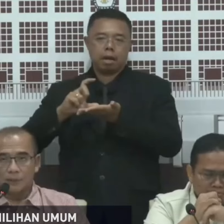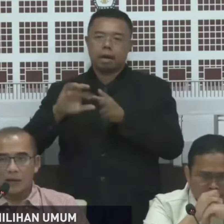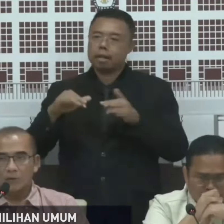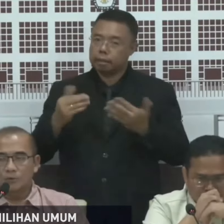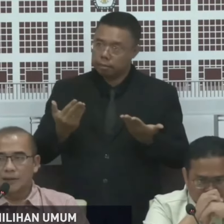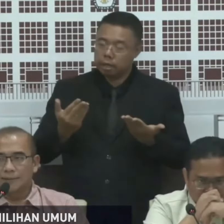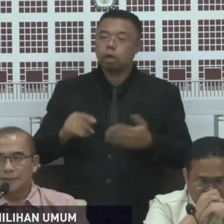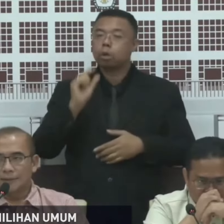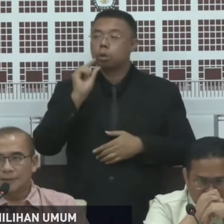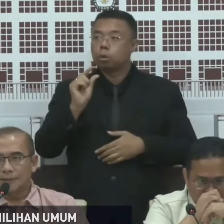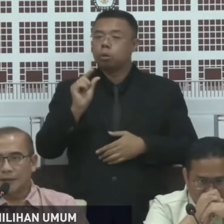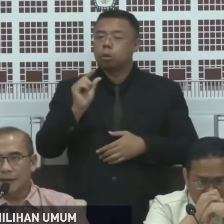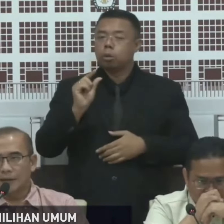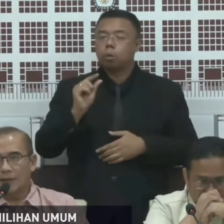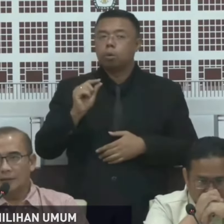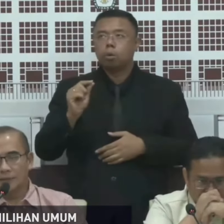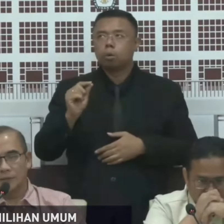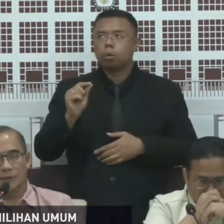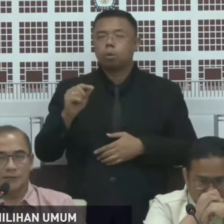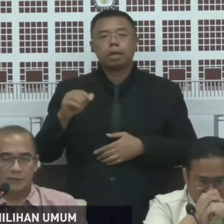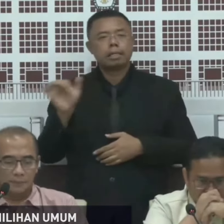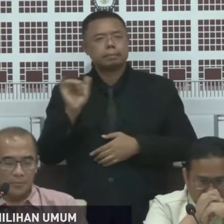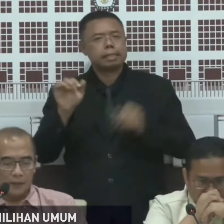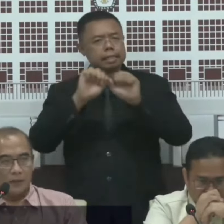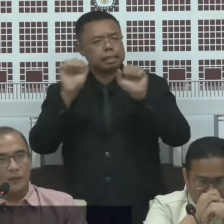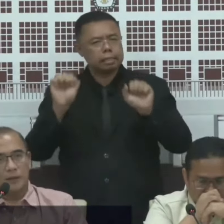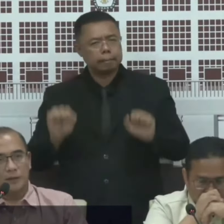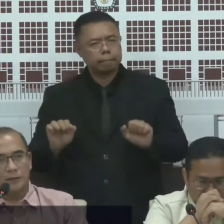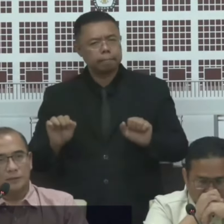Namun demikian untuk yang katakanlah sebagai sistem